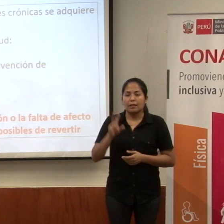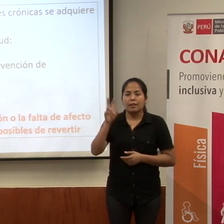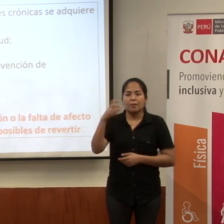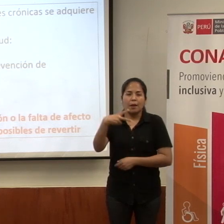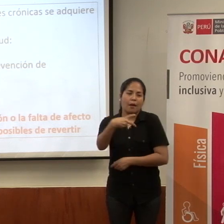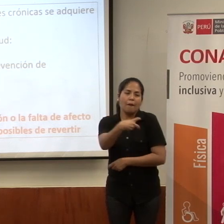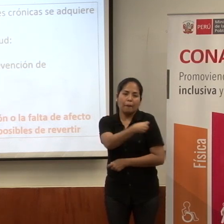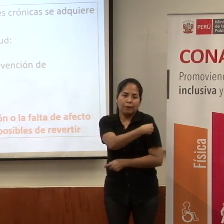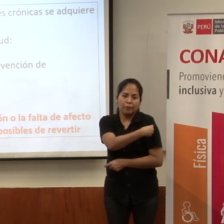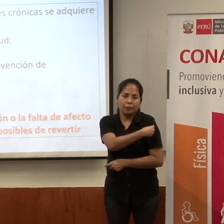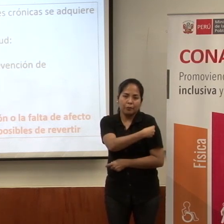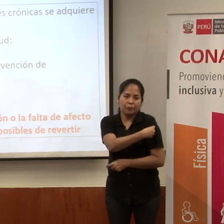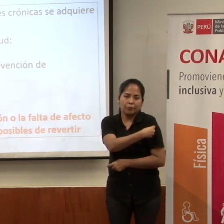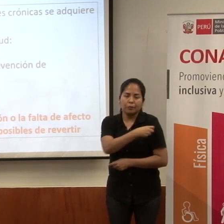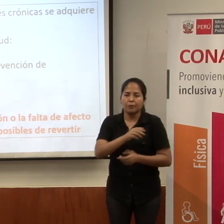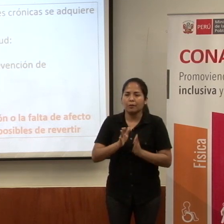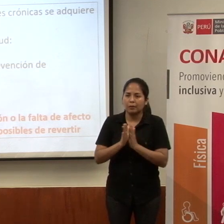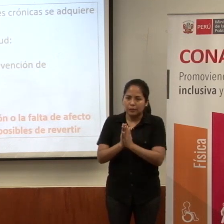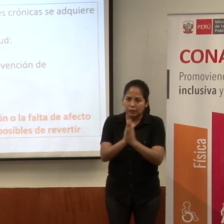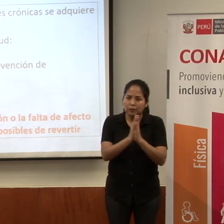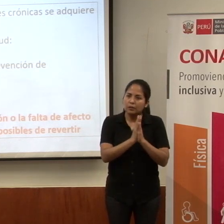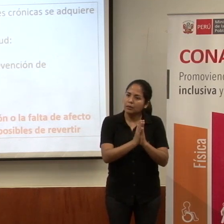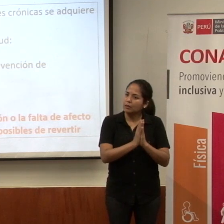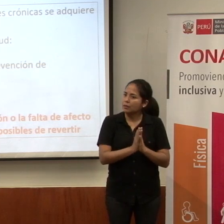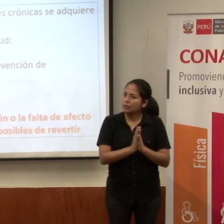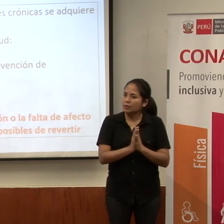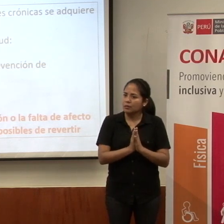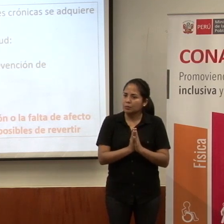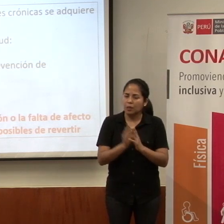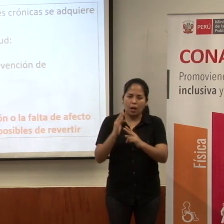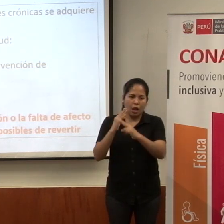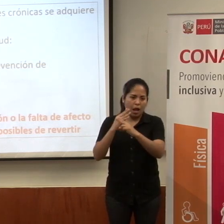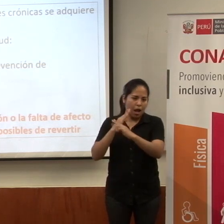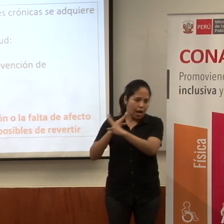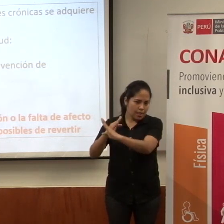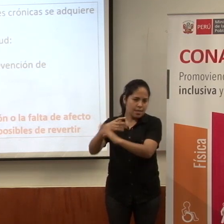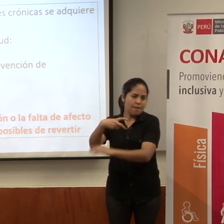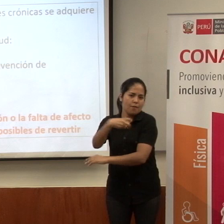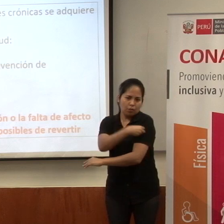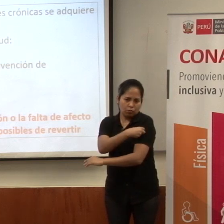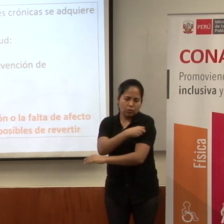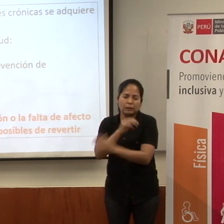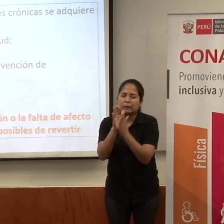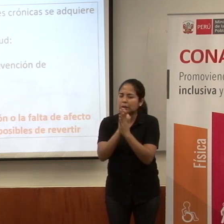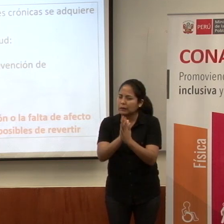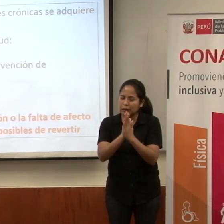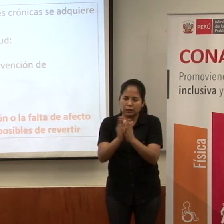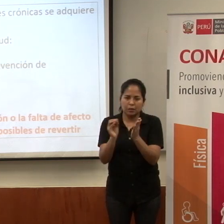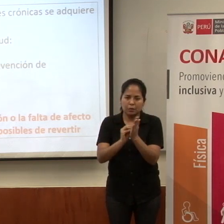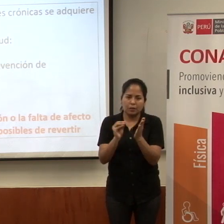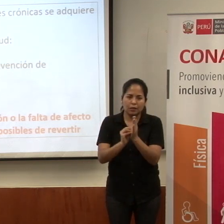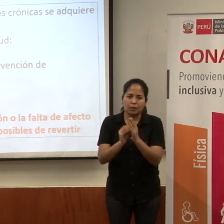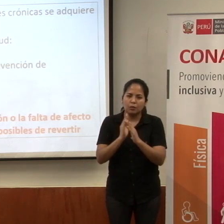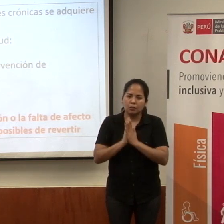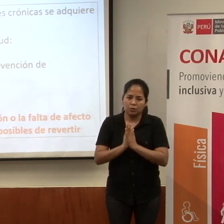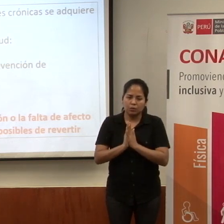vacunas. Por favor, no más antivacunas, de verdad. Con esta historia del